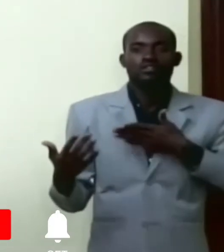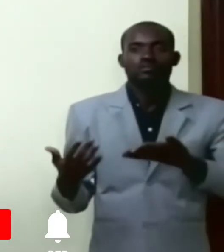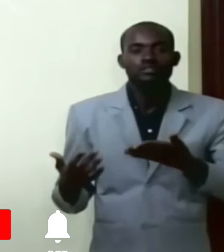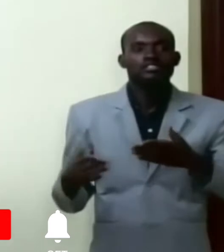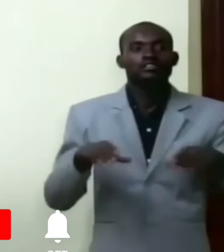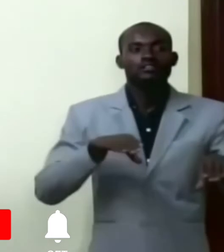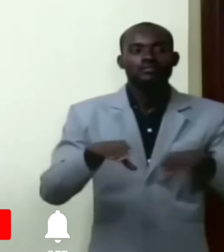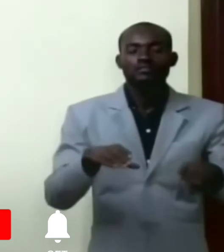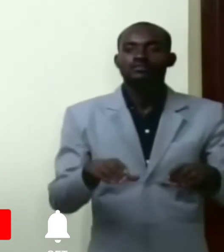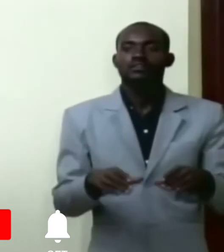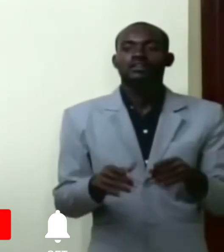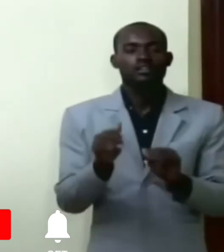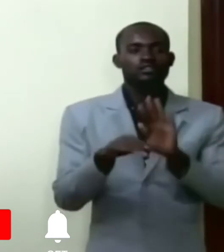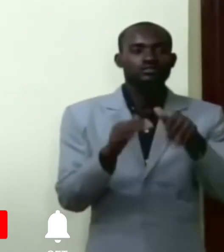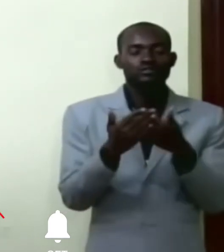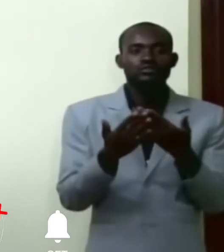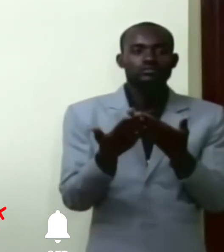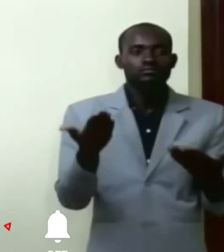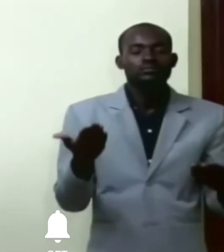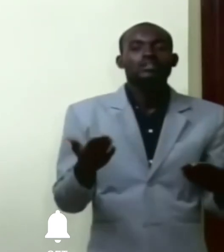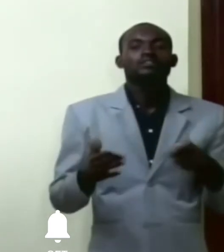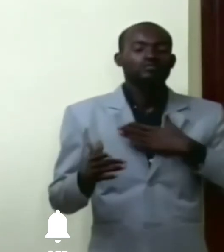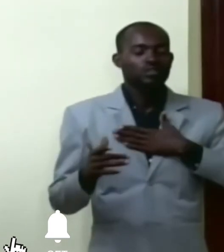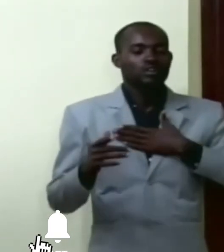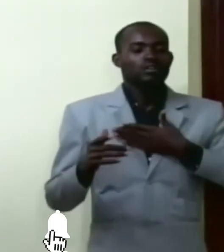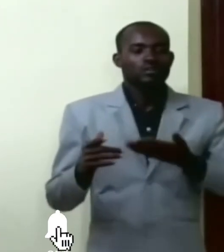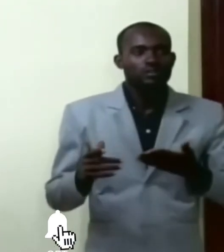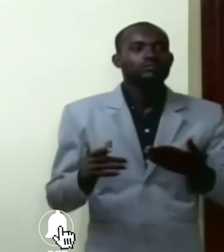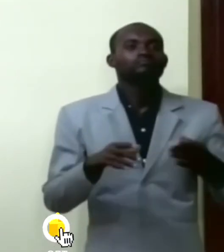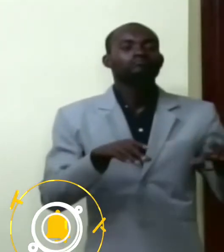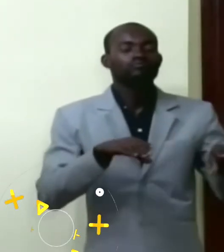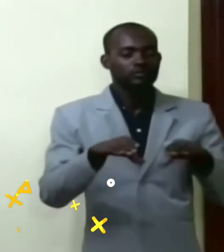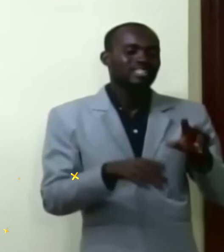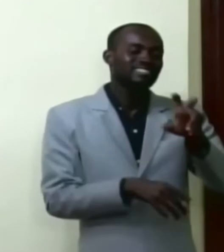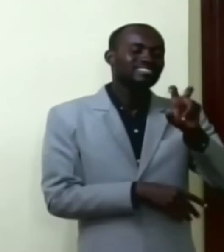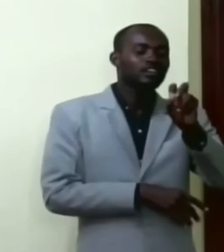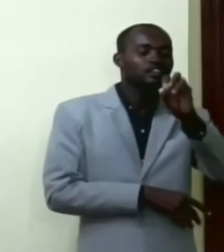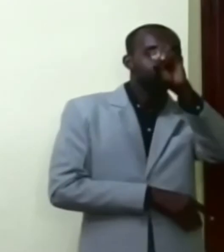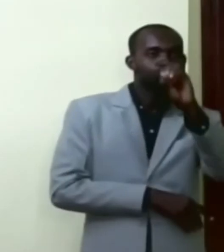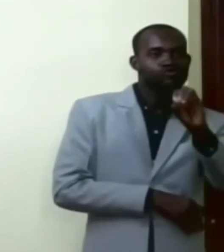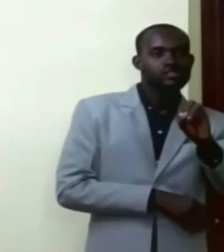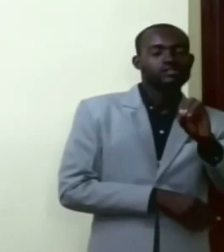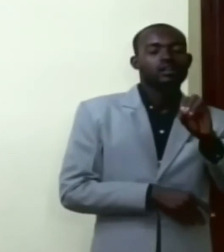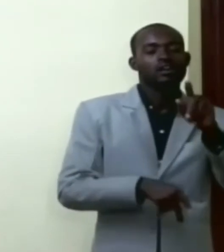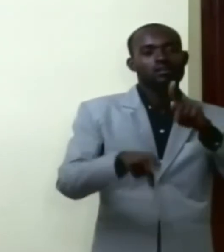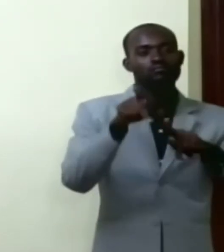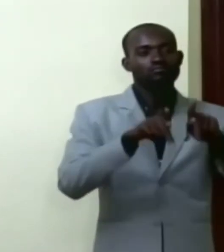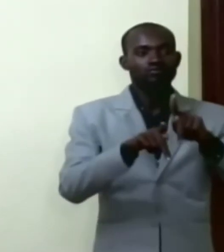choses pour nous autoriser au travail, même si c'est à 30% de capacité de